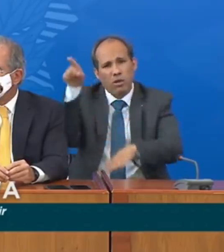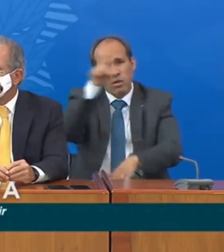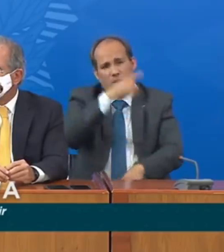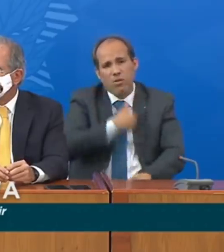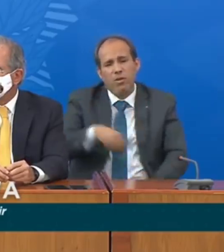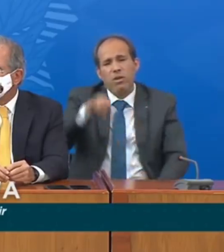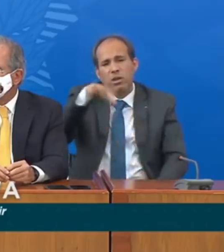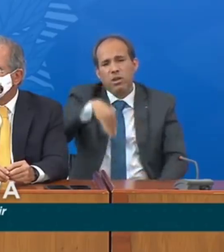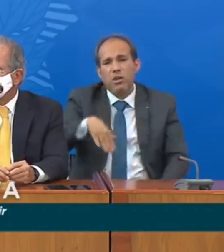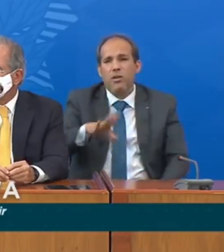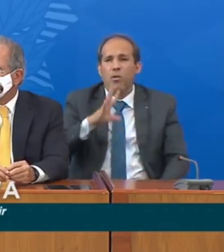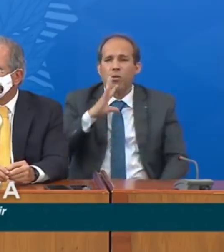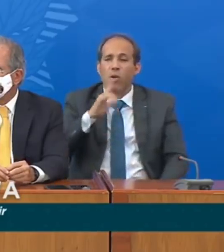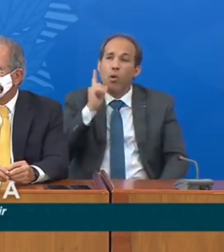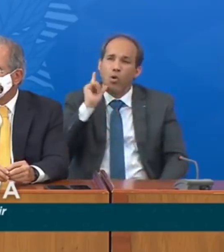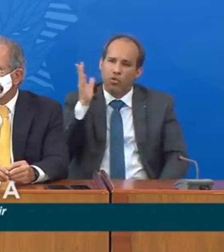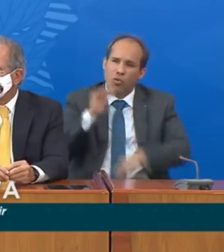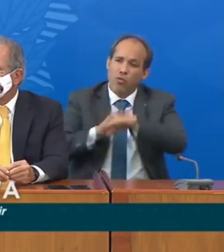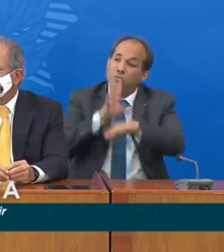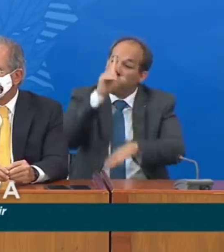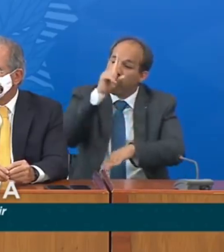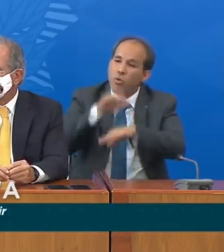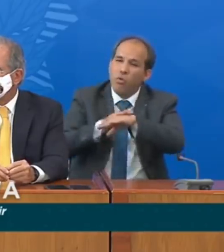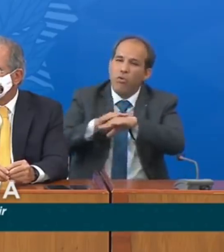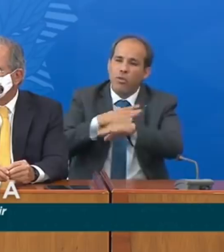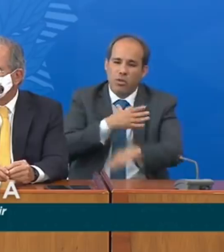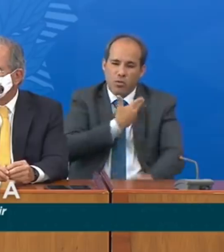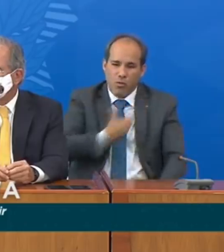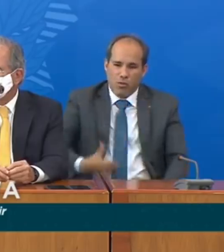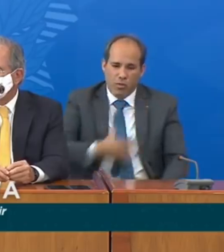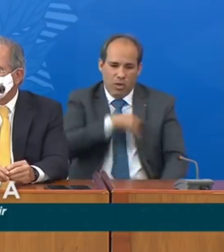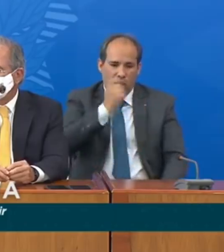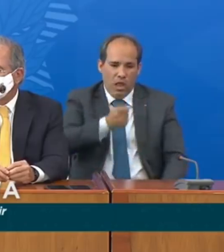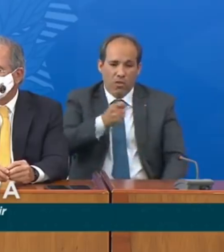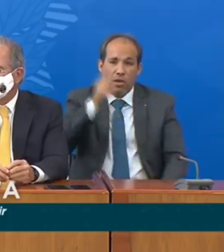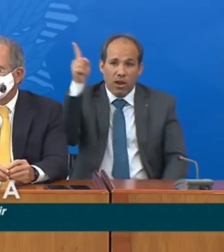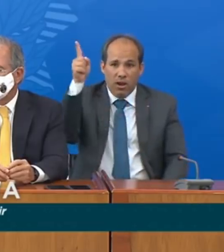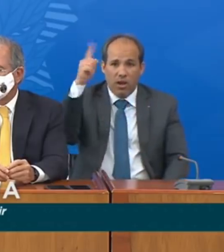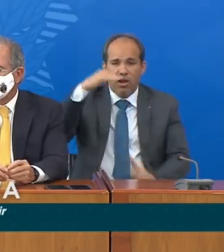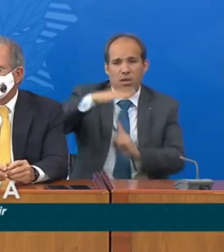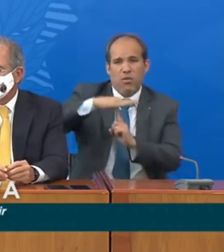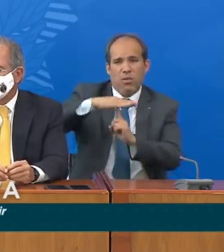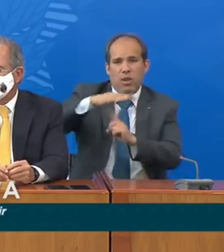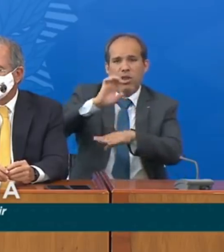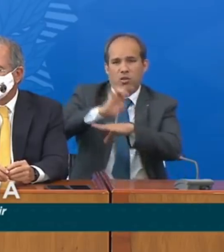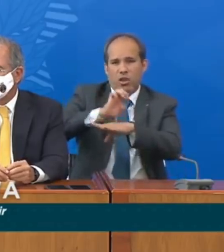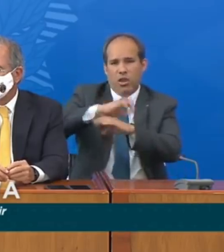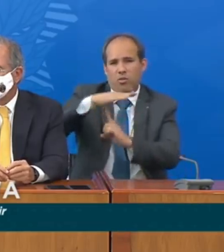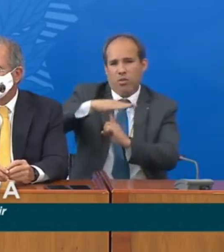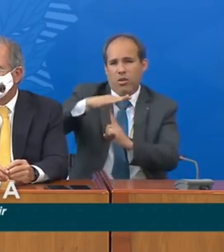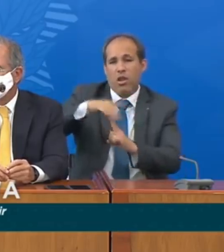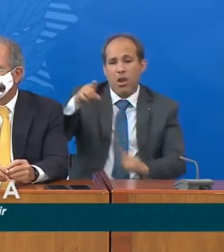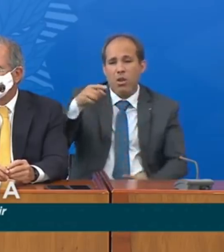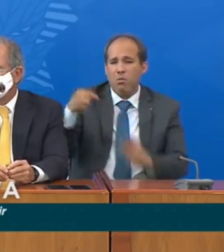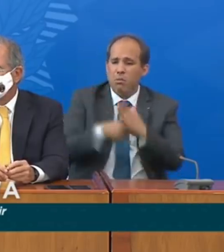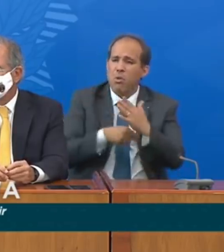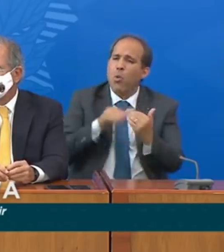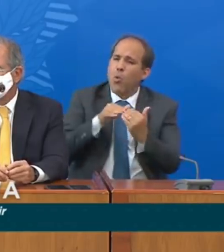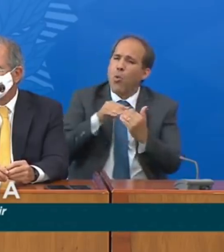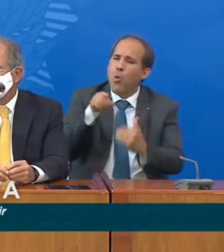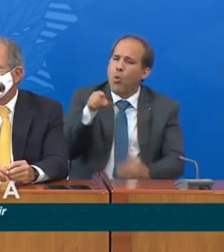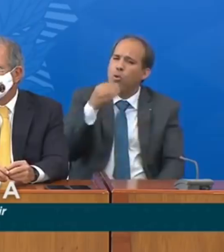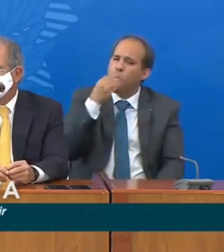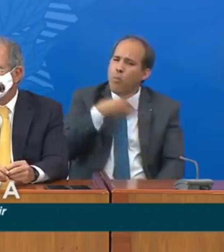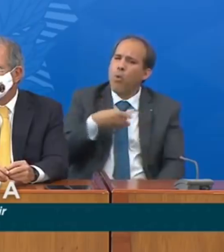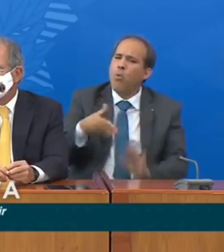coincidência, conversei rapidamente com o governador Ratinho, lá do Paraná. E ele achou que a proposta é factível,